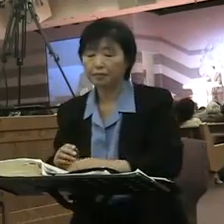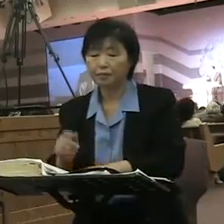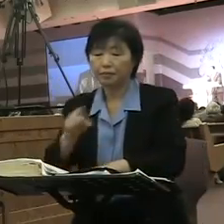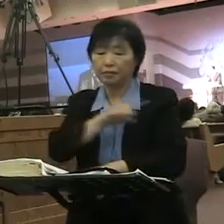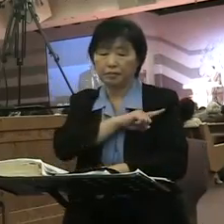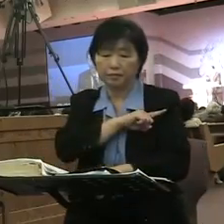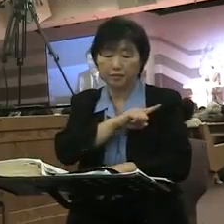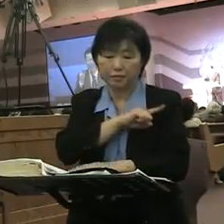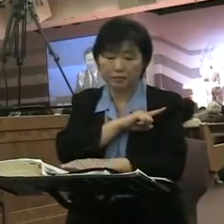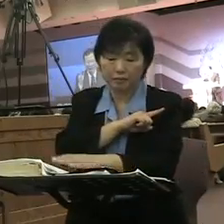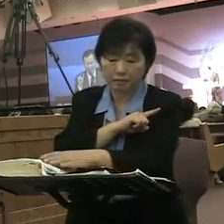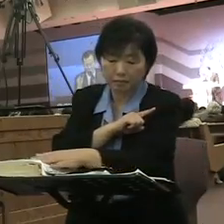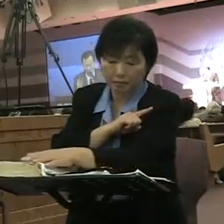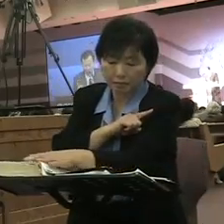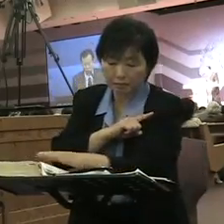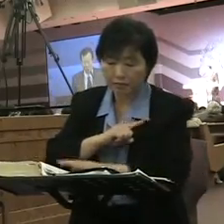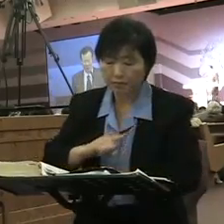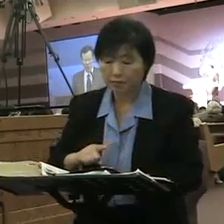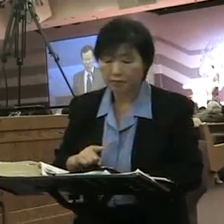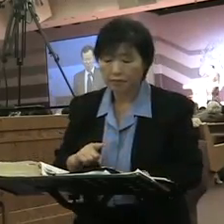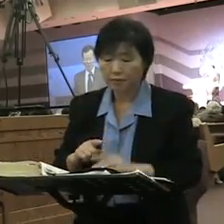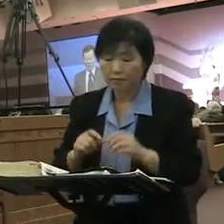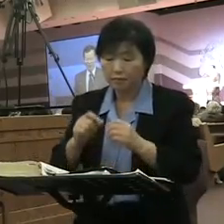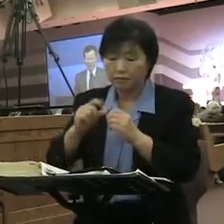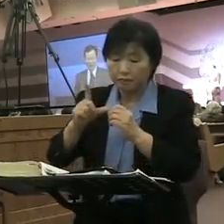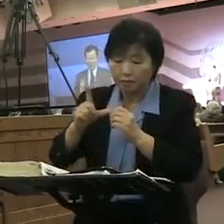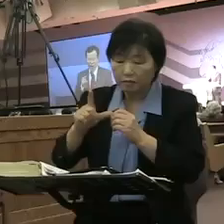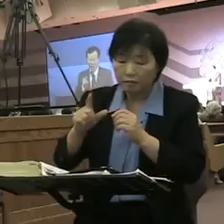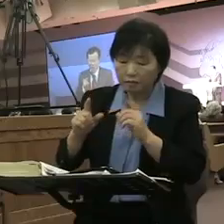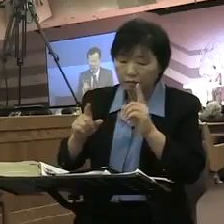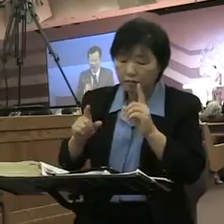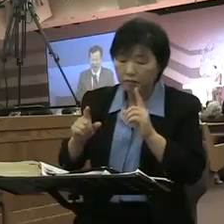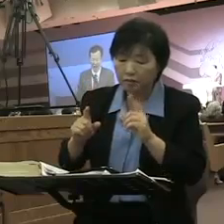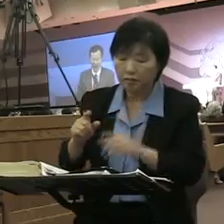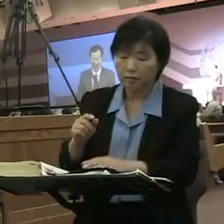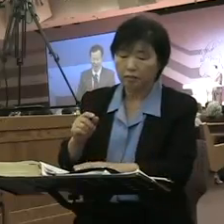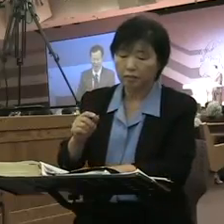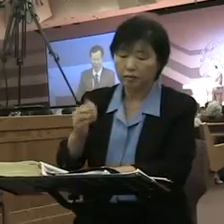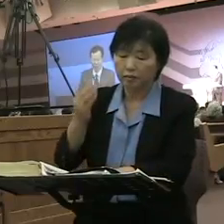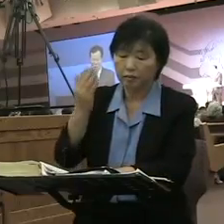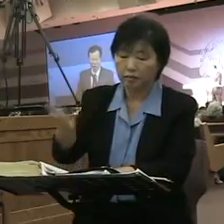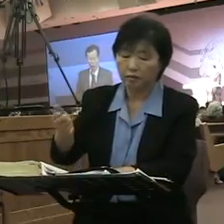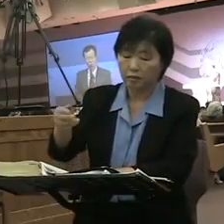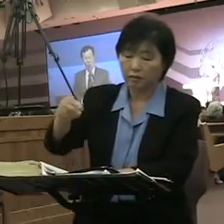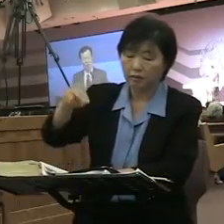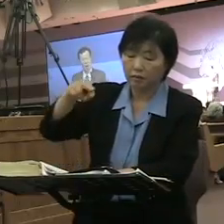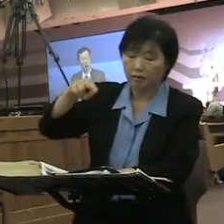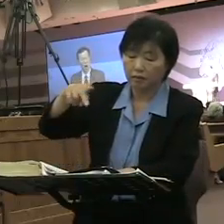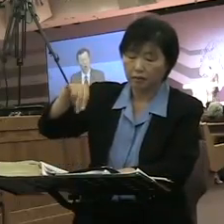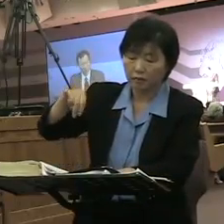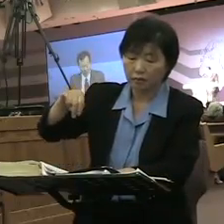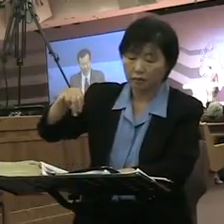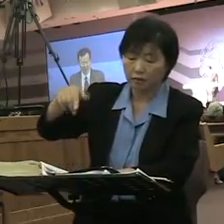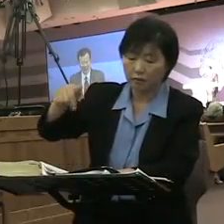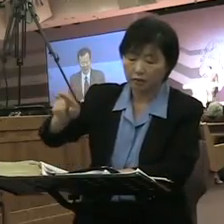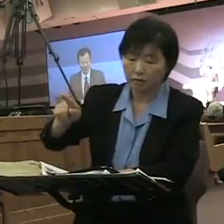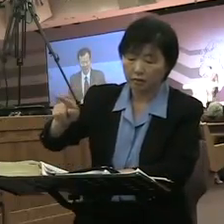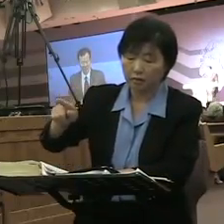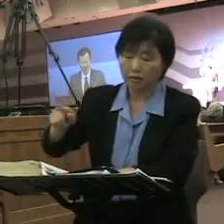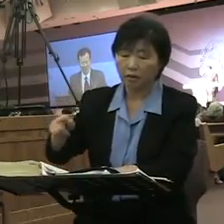뒷부분에 가장 마지막에 이 한 문장이 추가되어 있습니다. 내 씨가 그 대적의 문을